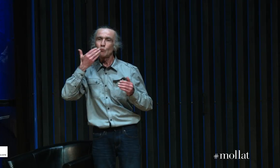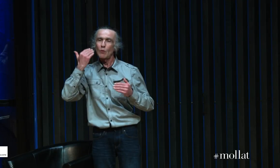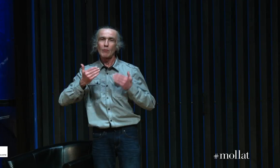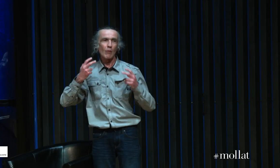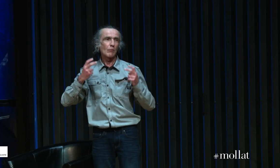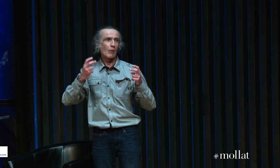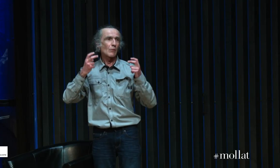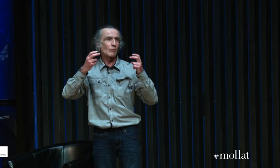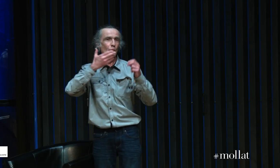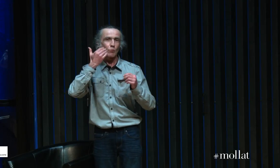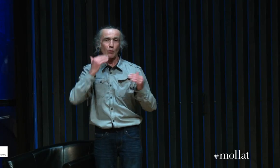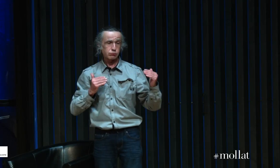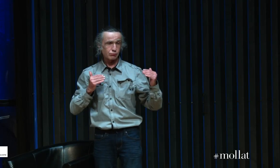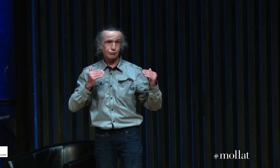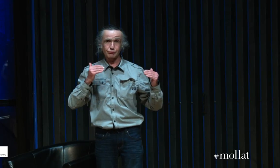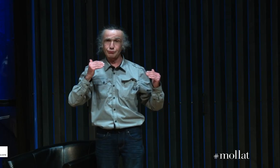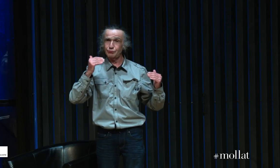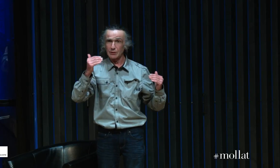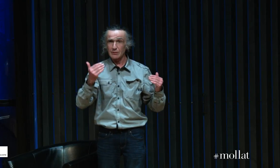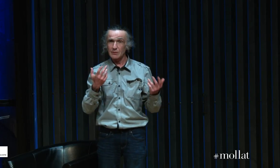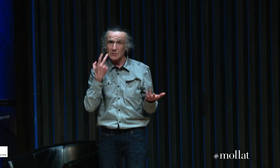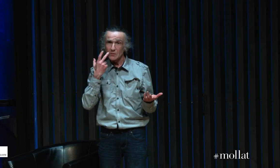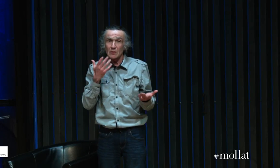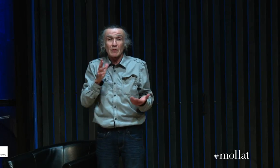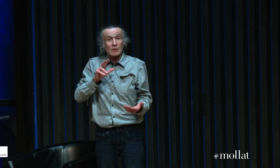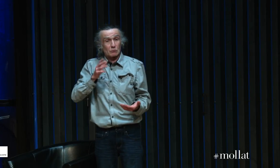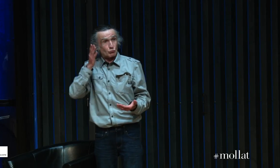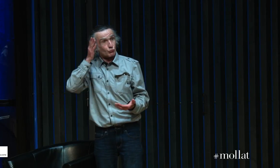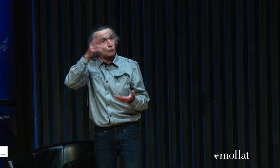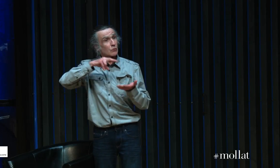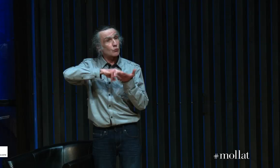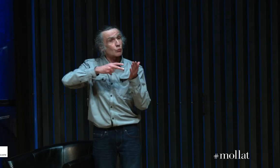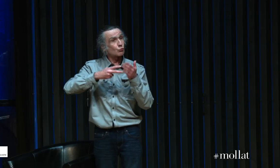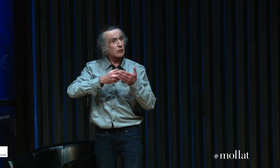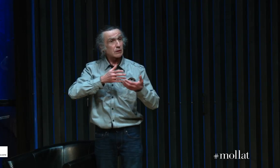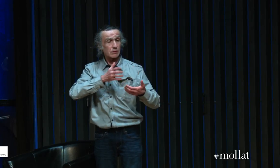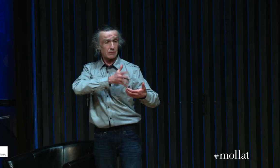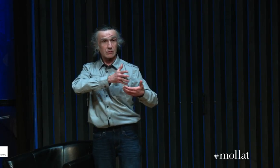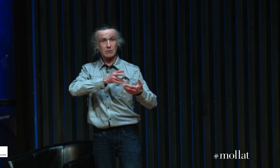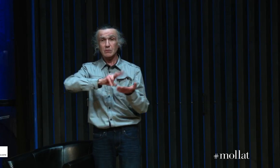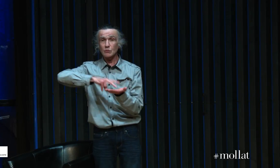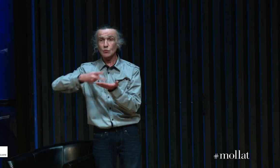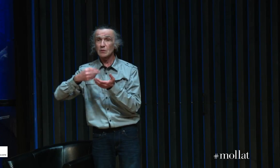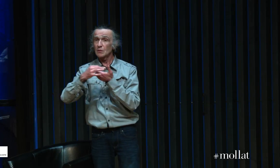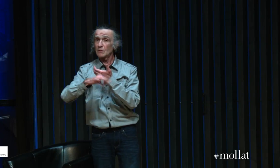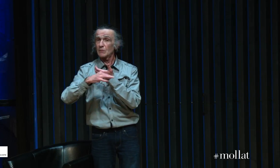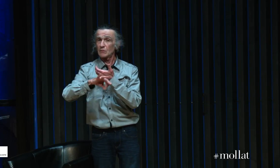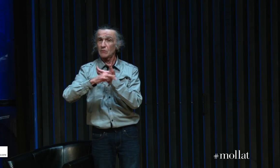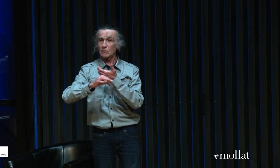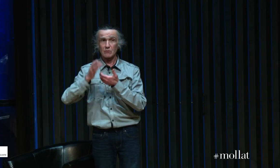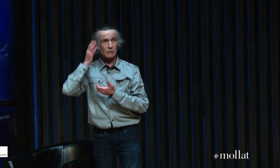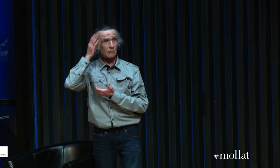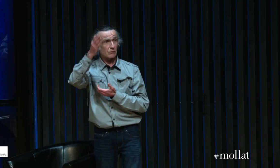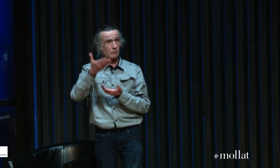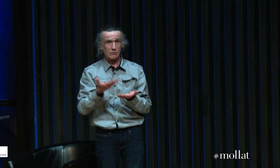une autonomie sociale qui nous a aidés à rattraper ce retard vis-à-vis des entendants. Bien sûr, dans le futur, la